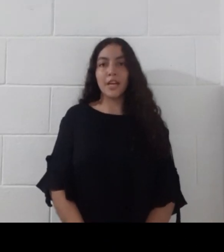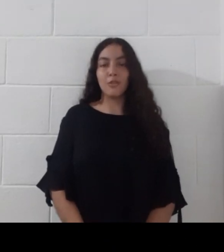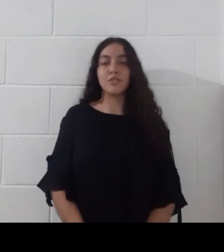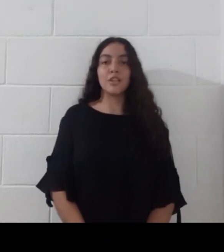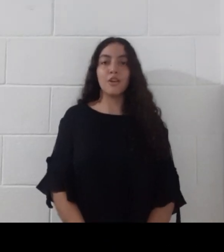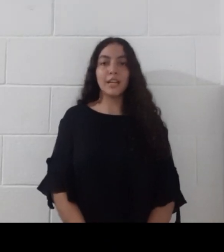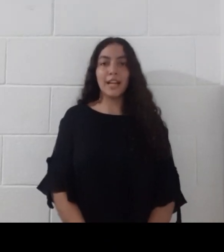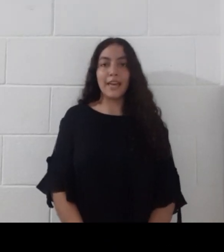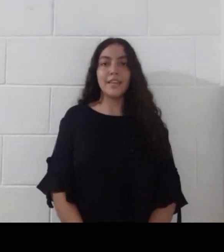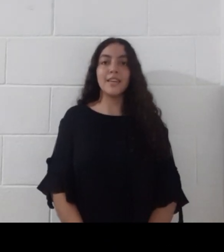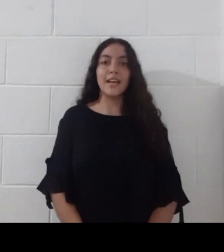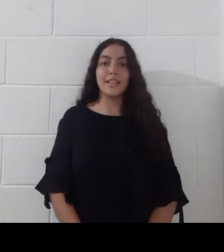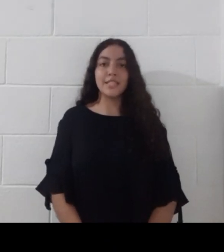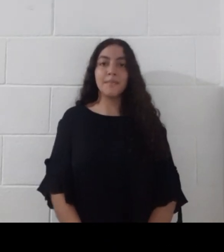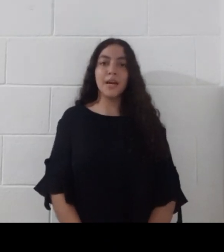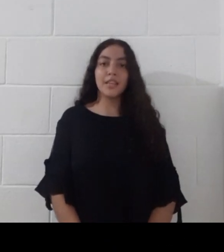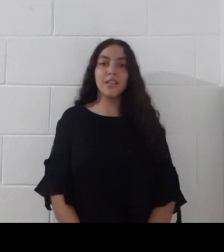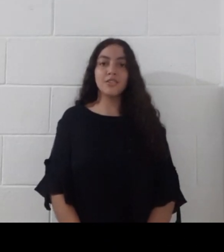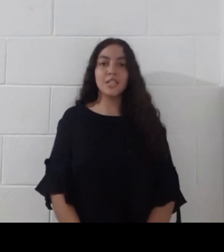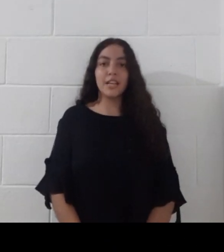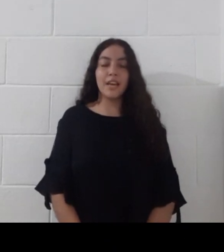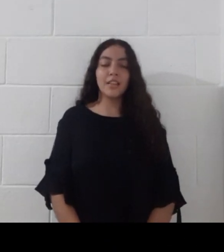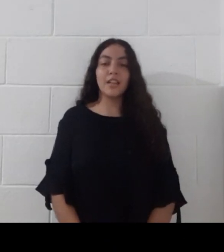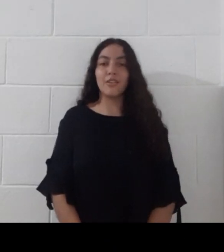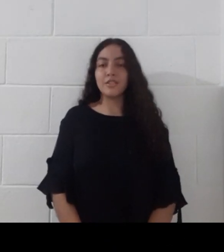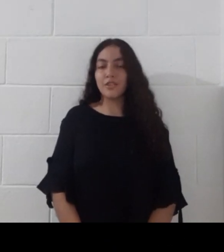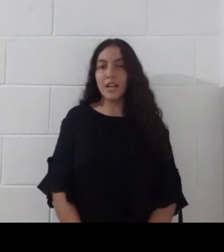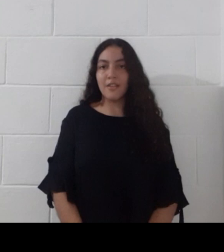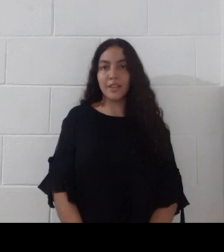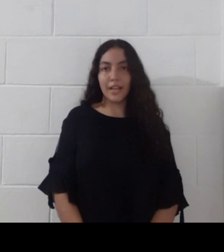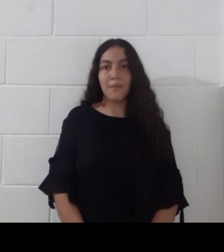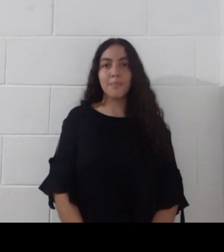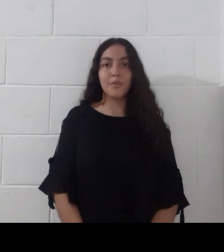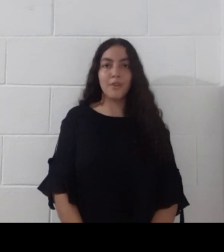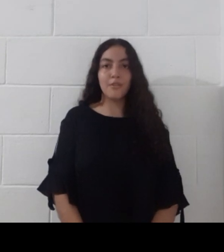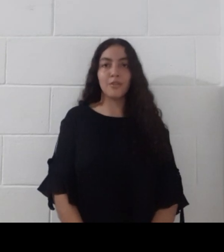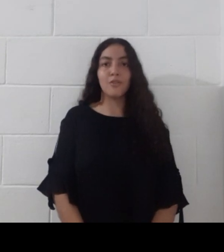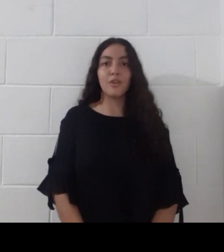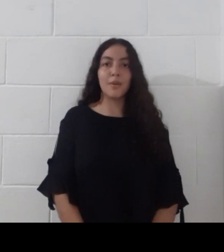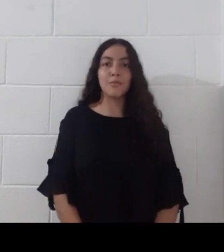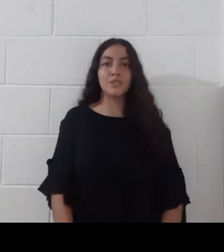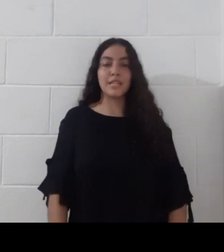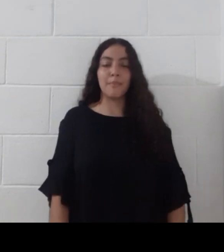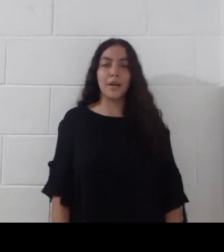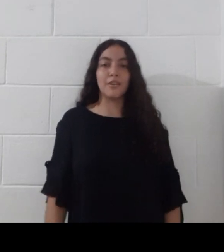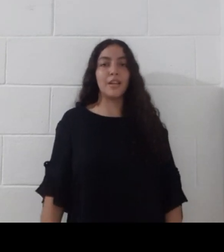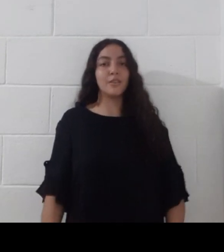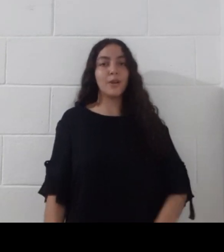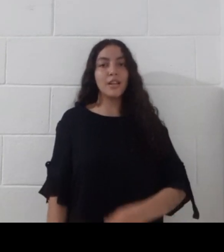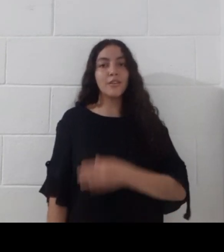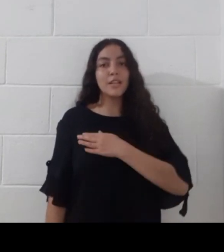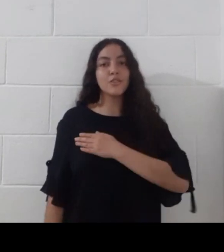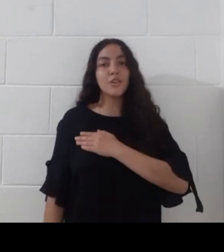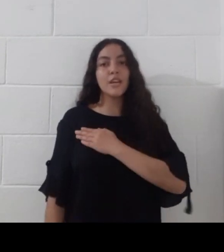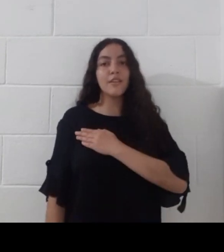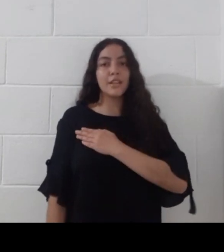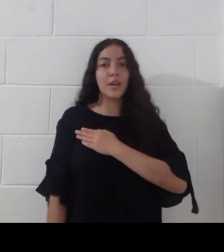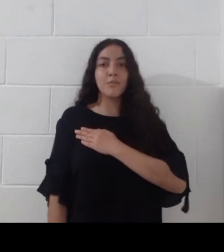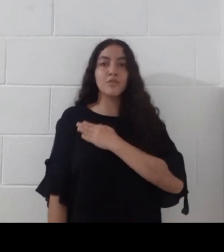Compañeros Nicole Garay y Alexis Mata nos dirigen en la oración a la bandera. Por favor, coloquemos nuestra mano a la altura del corazón y brindemos